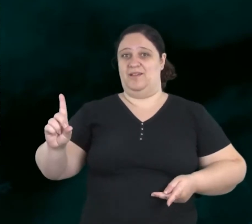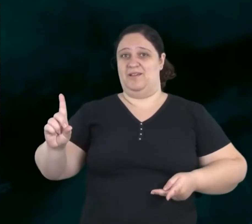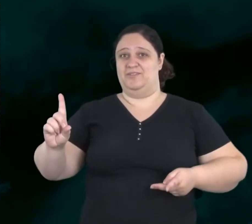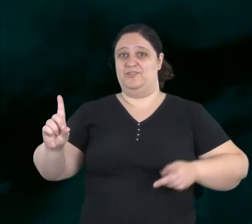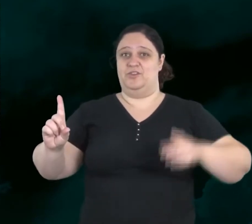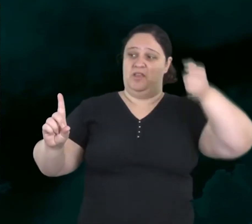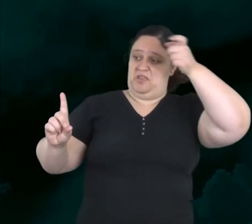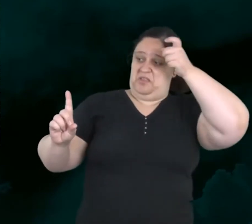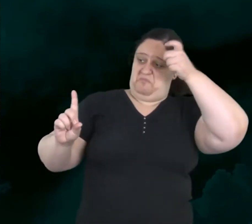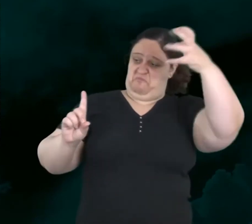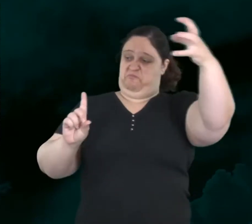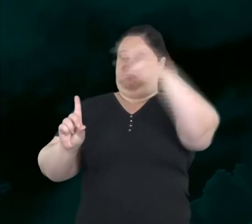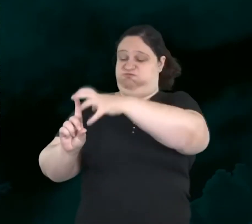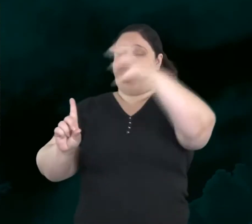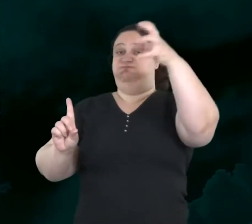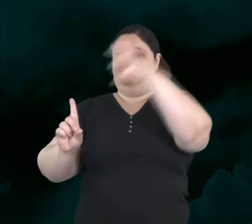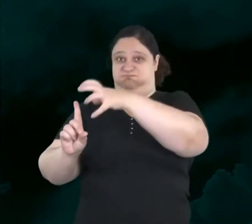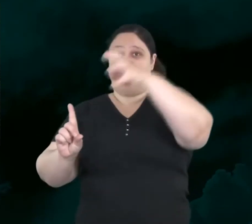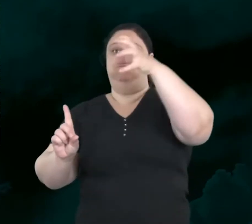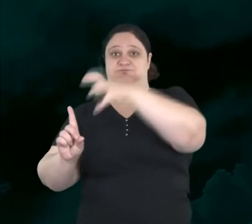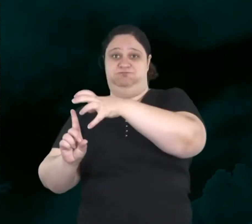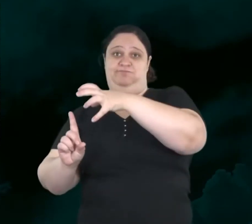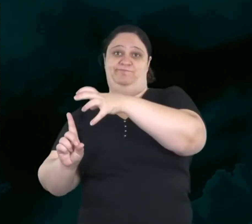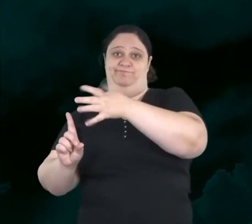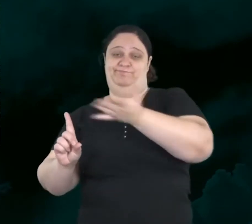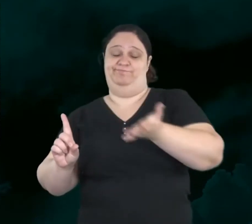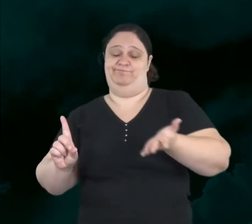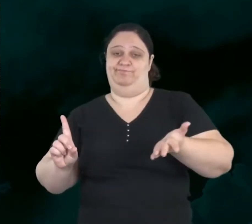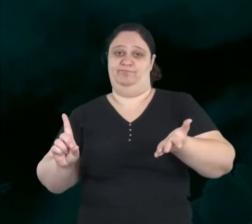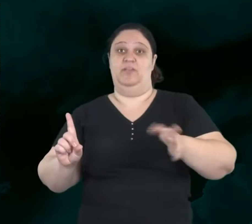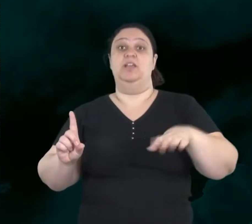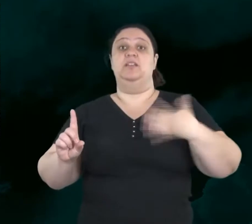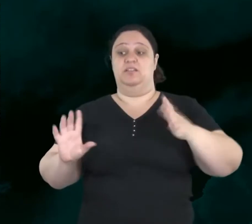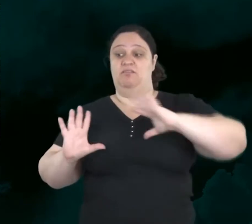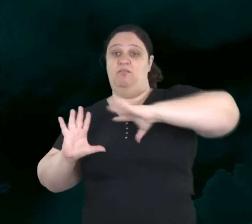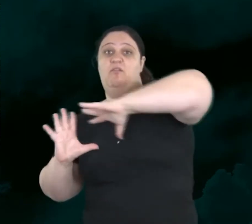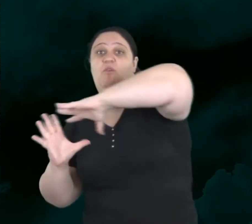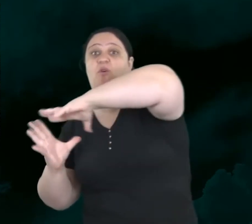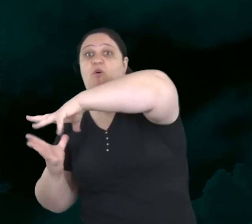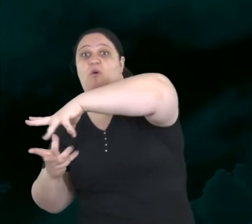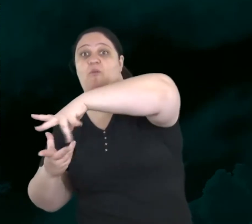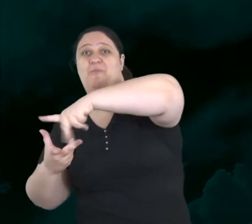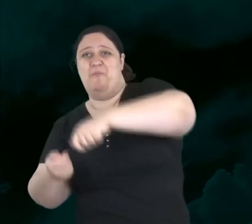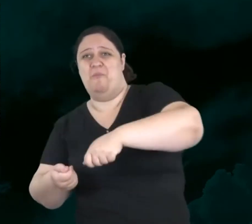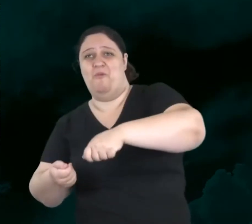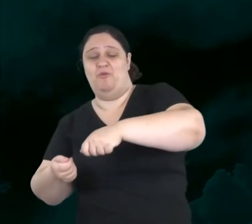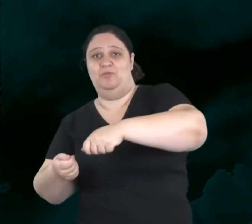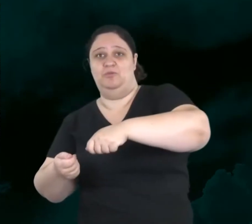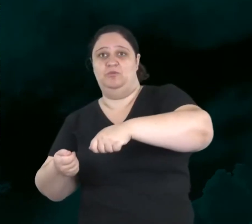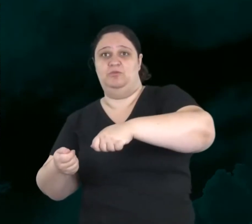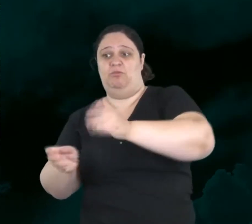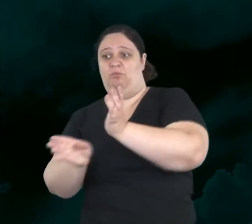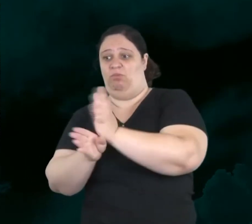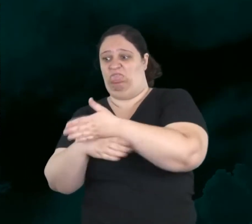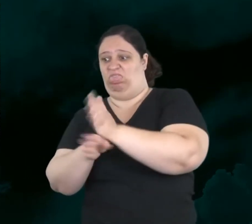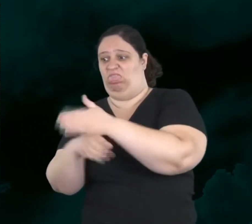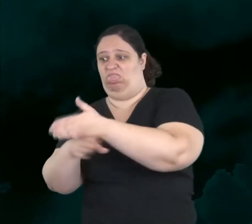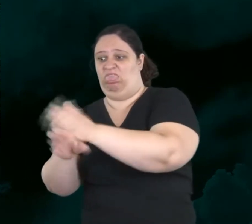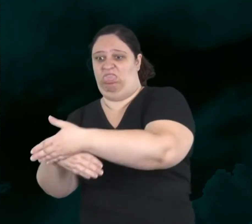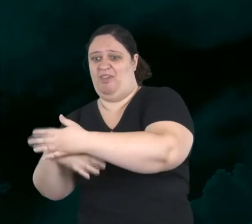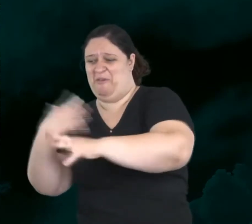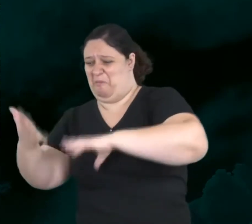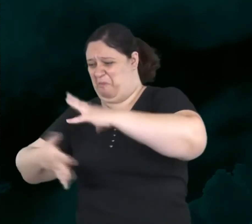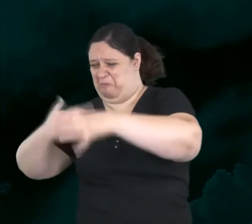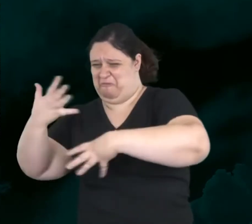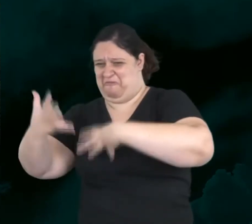inimigo de Deus, de Satanás. Por isso esse mundo se tornou um mundo solto, um caos,